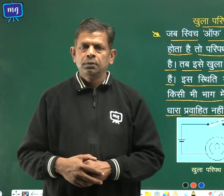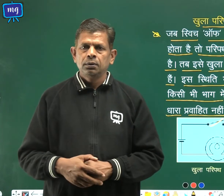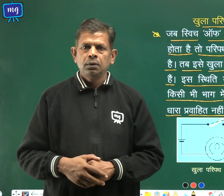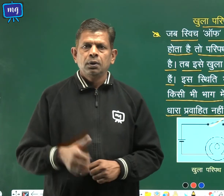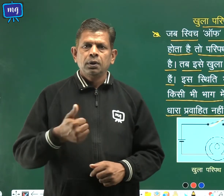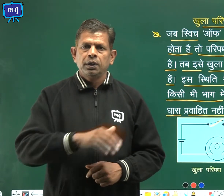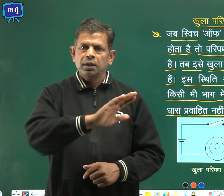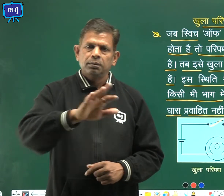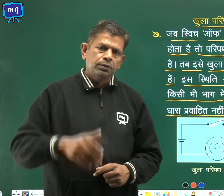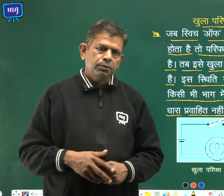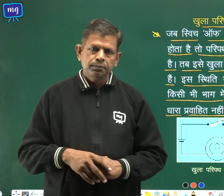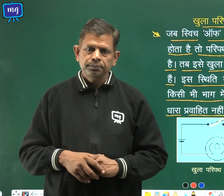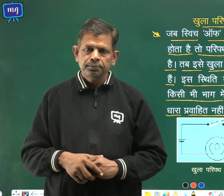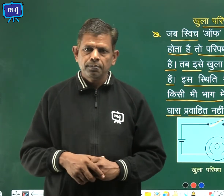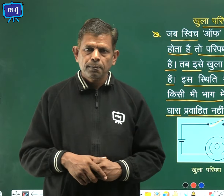ठीक है बच्चों।